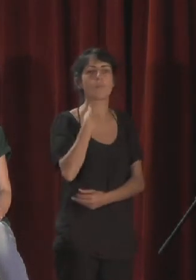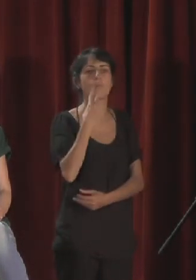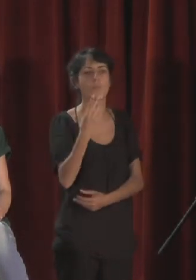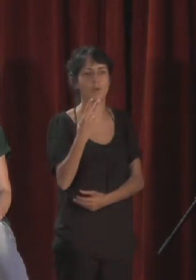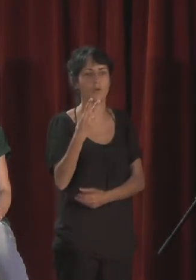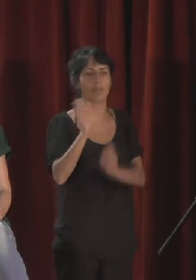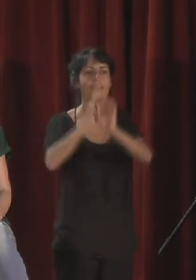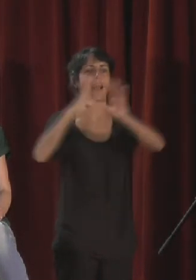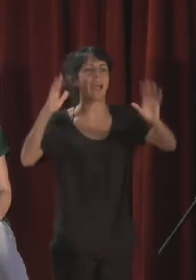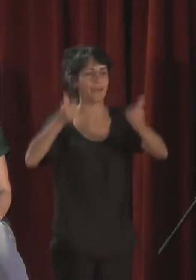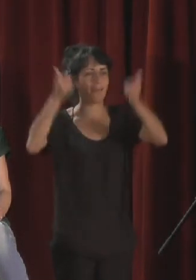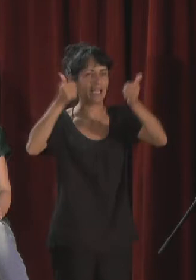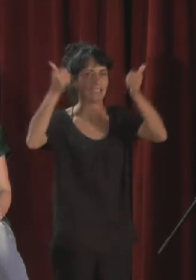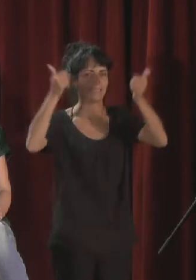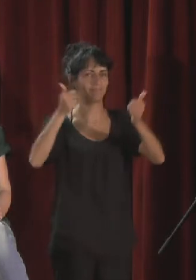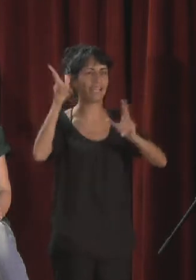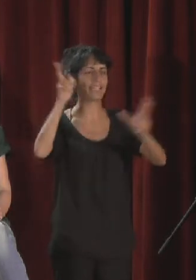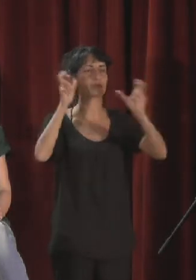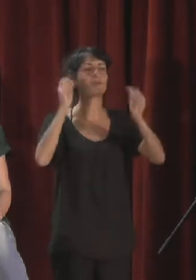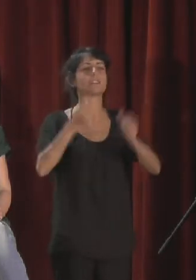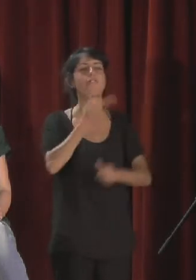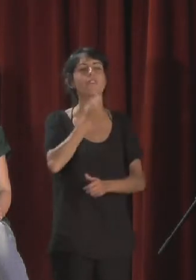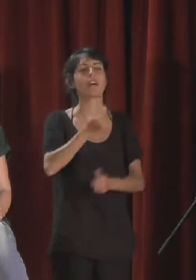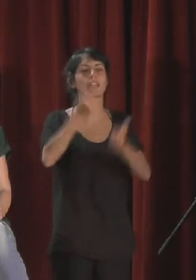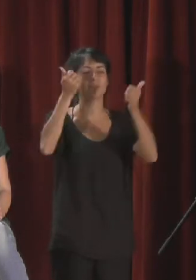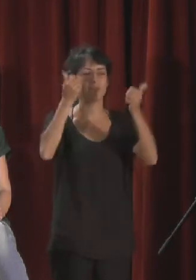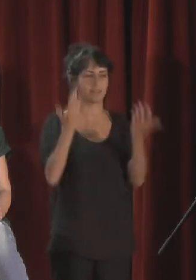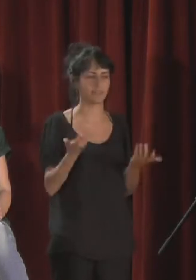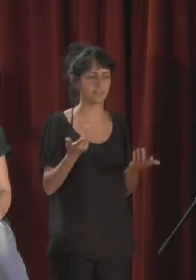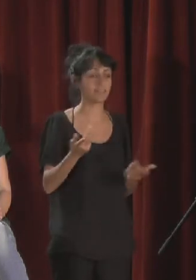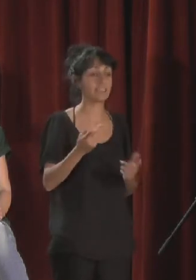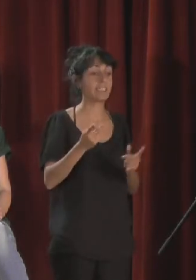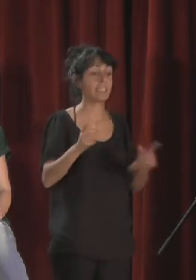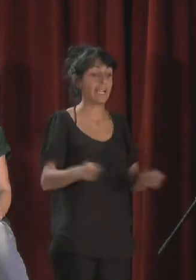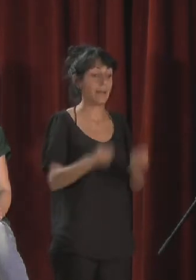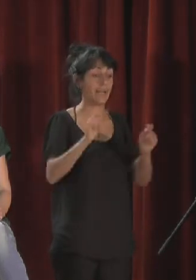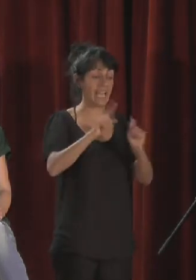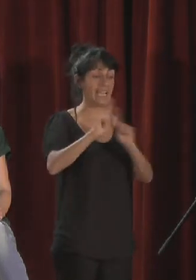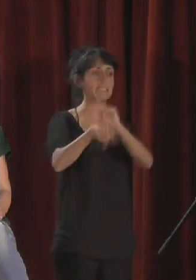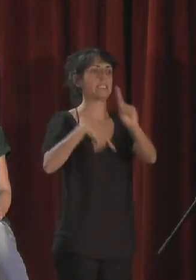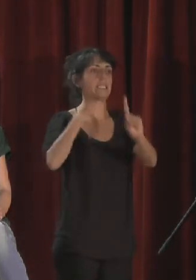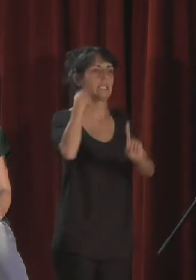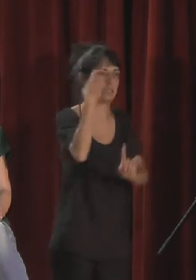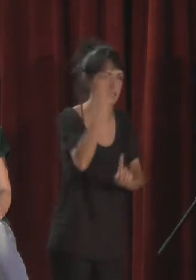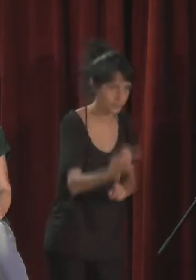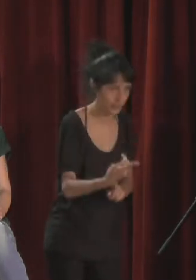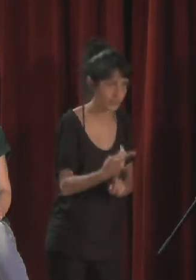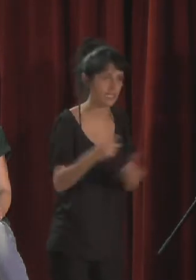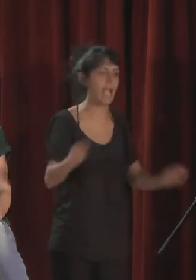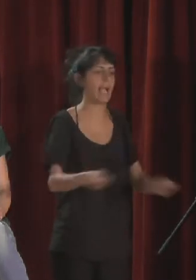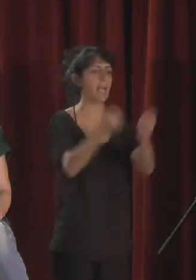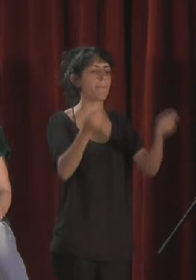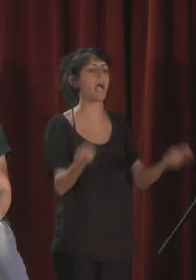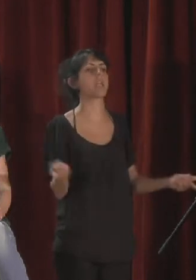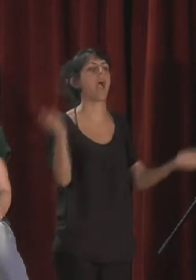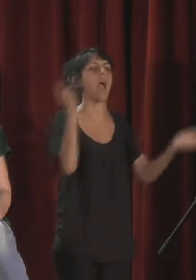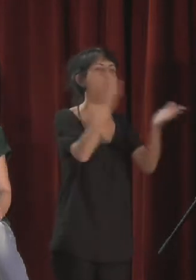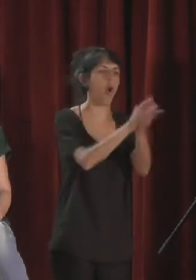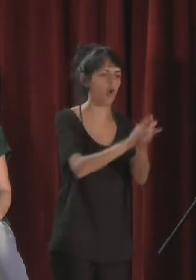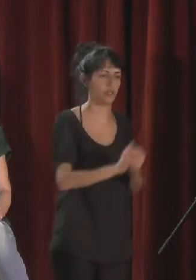as dificultades son moitas, se o sabemos. Despois desta campaña viñen as autonómicas, despois da campaña do medo virá a campaña da